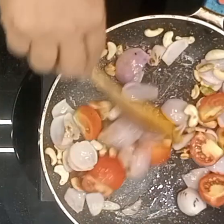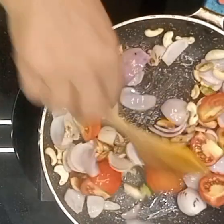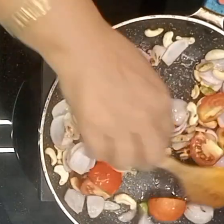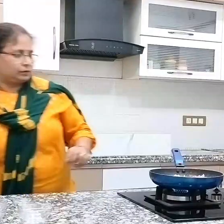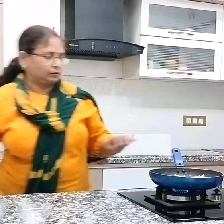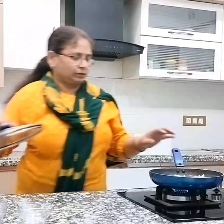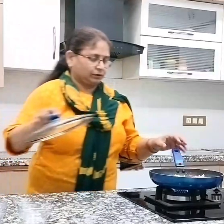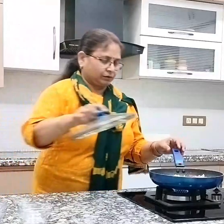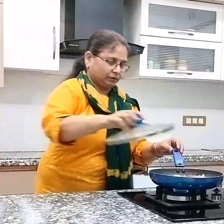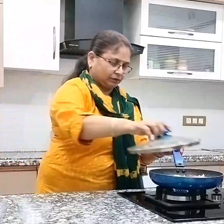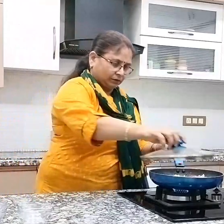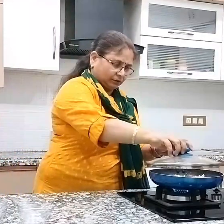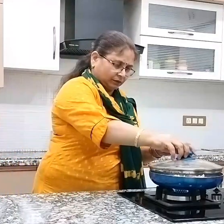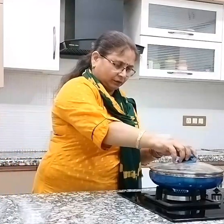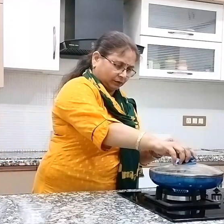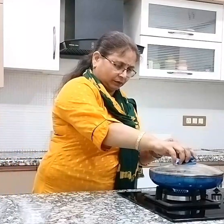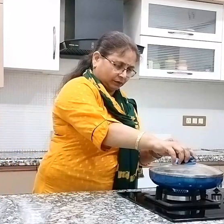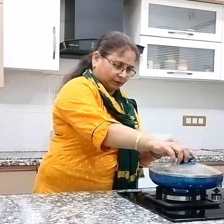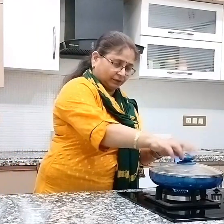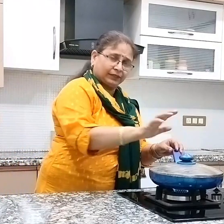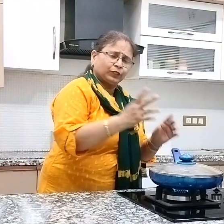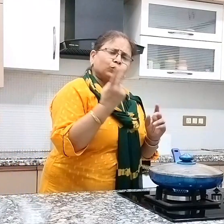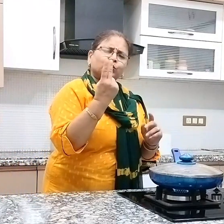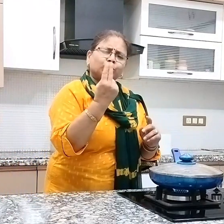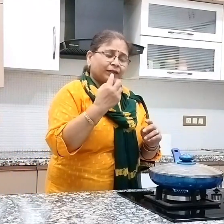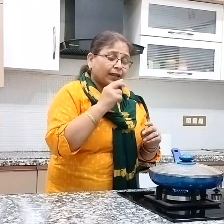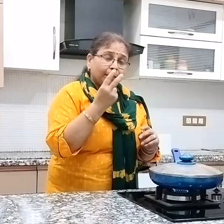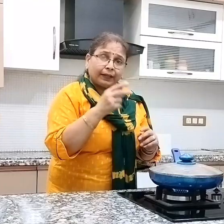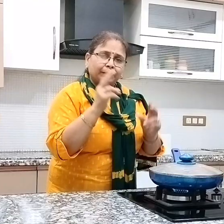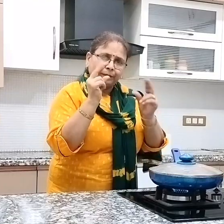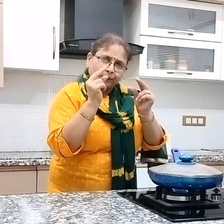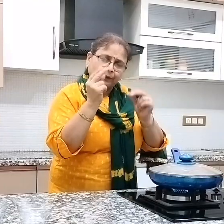अब इसे ढख देंगे और टमाटर को दो मिनट के लिए पकने देंगे